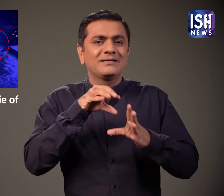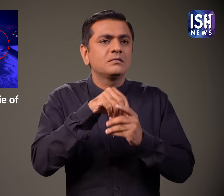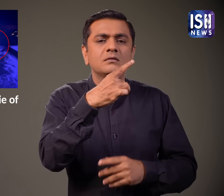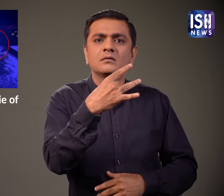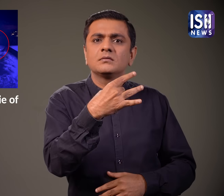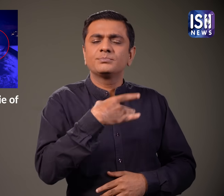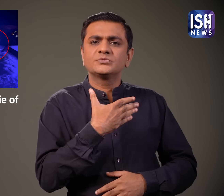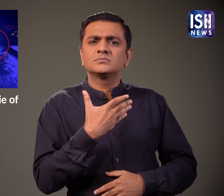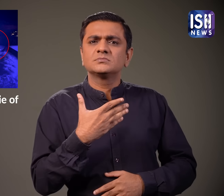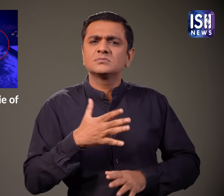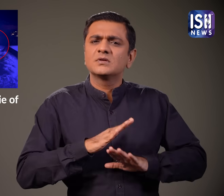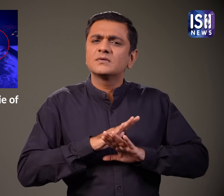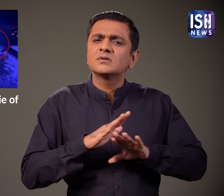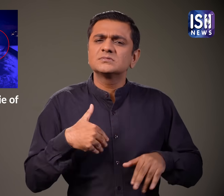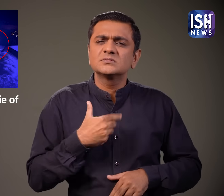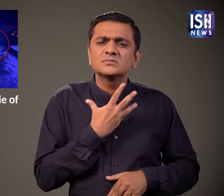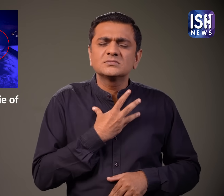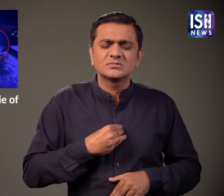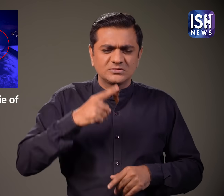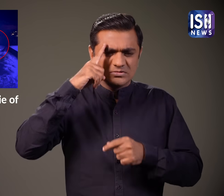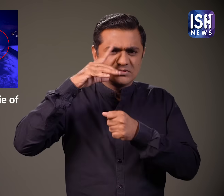और उन्हें एक नई रहस्यमें